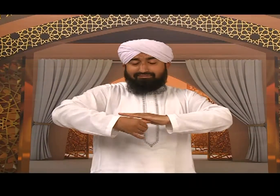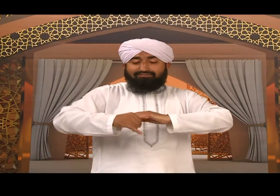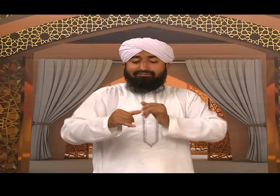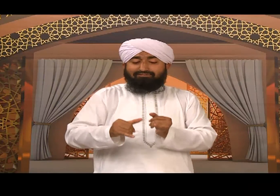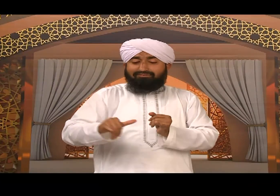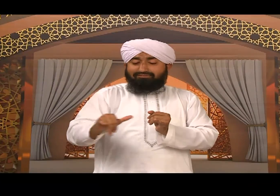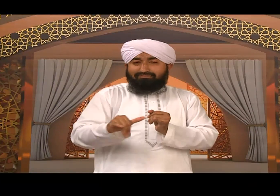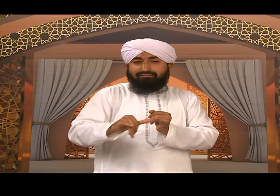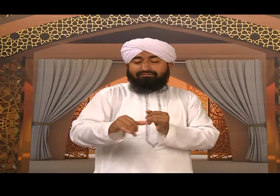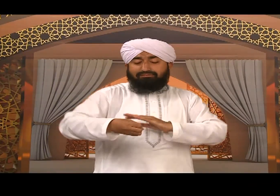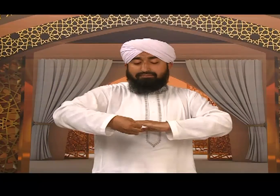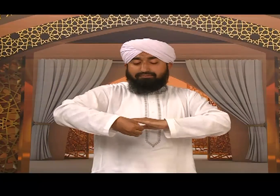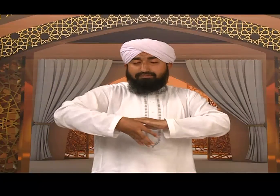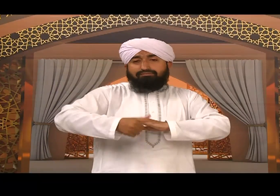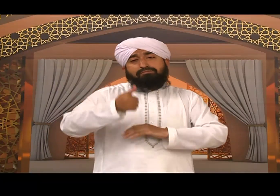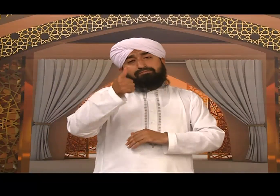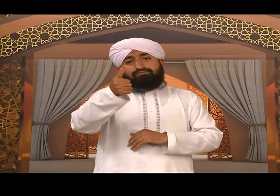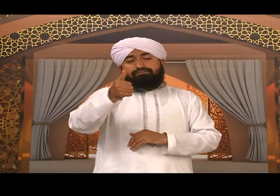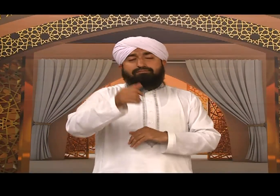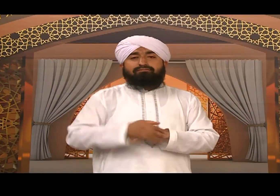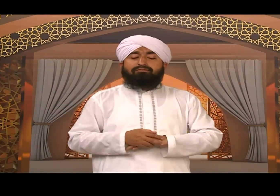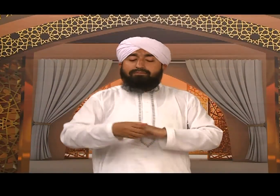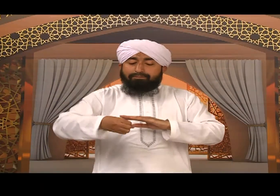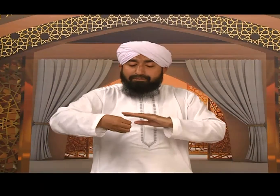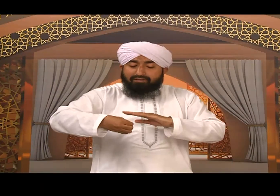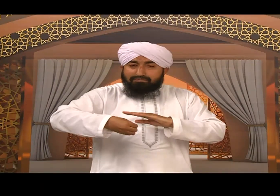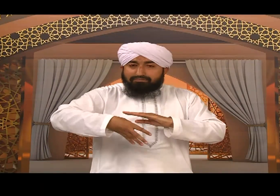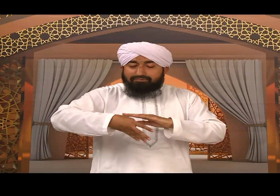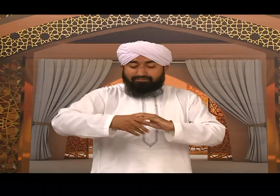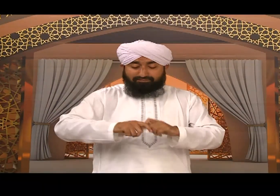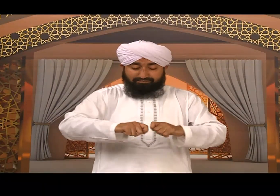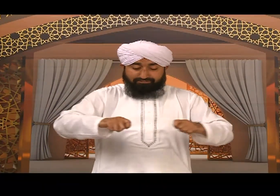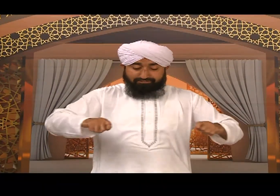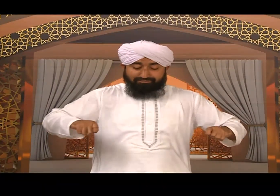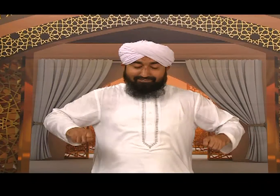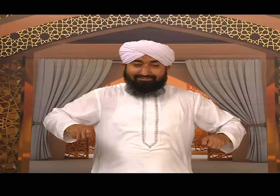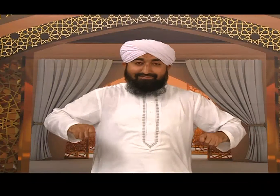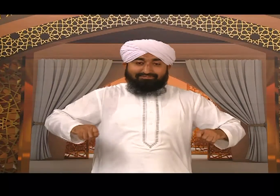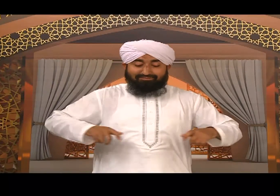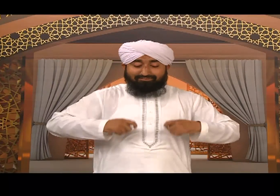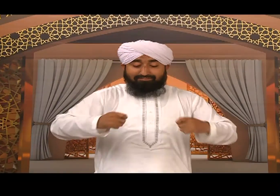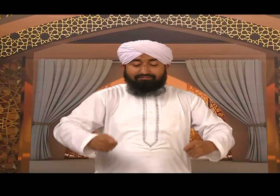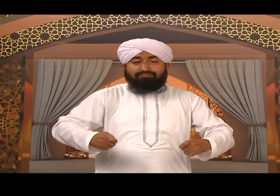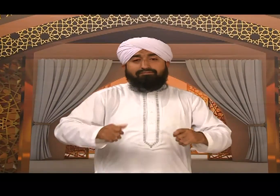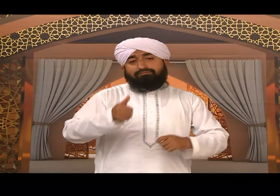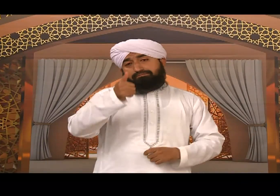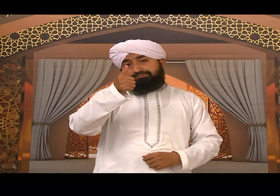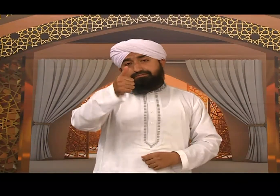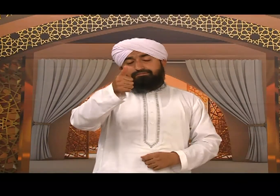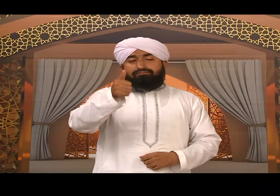پیشاب گاہ کے قریب ہوتا ہے پر پانی چھڑکنا مستحب ہے۔ پانی چھڑکتے وقت میانی کو کرتے کے دامن میں چھپائے رکھنا مناسب